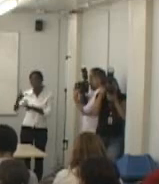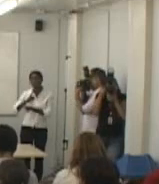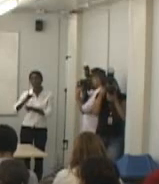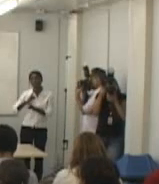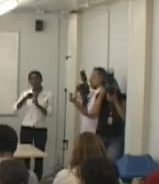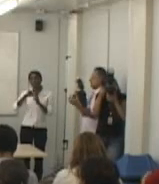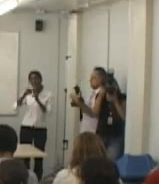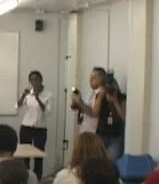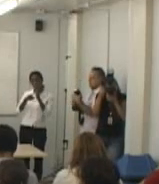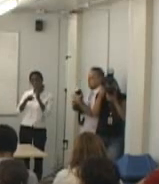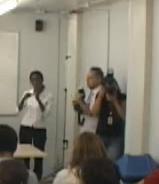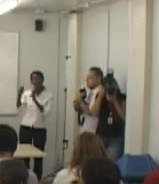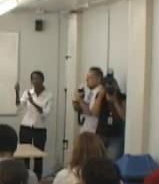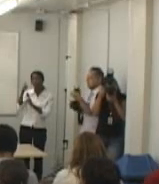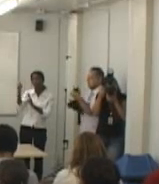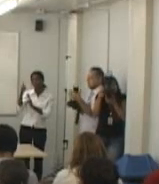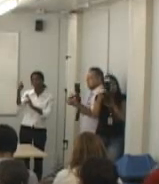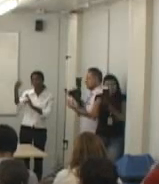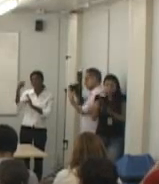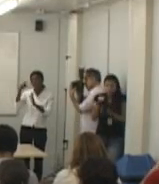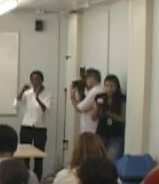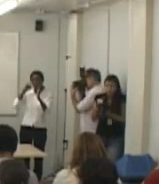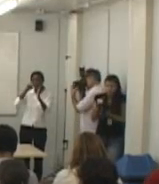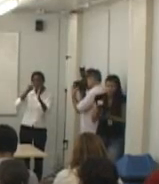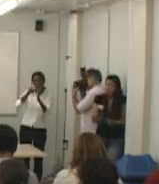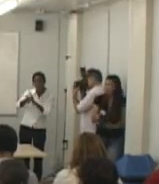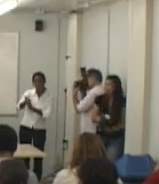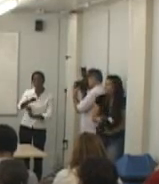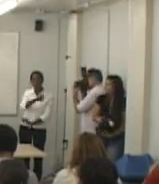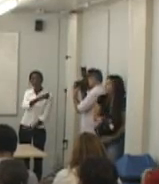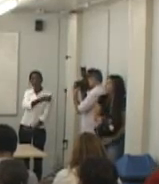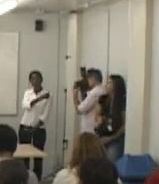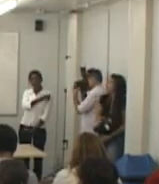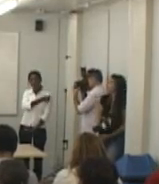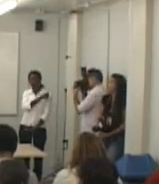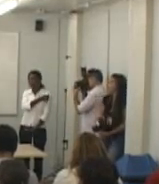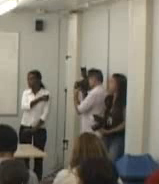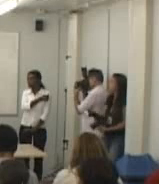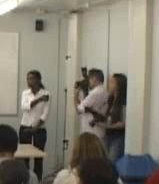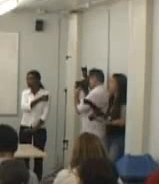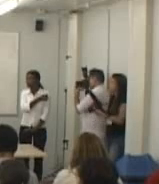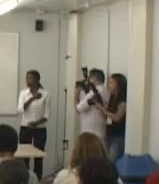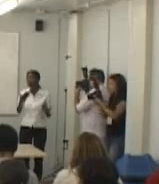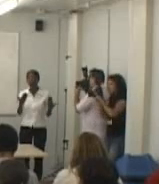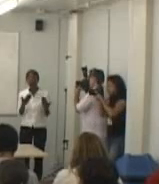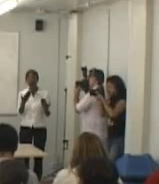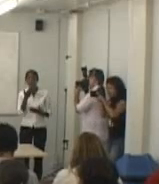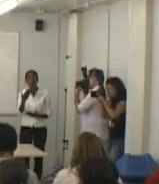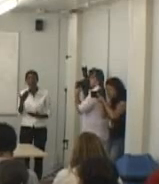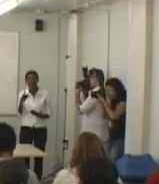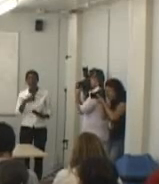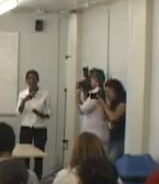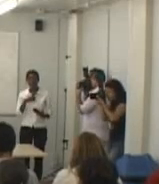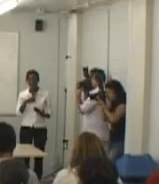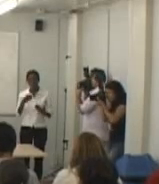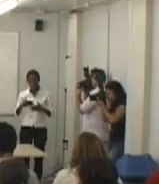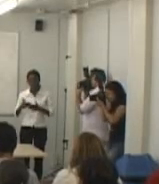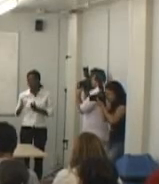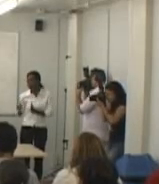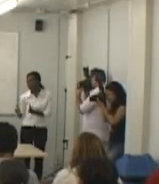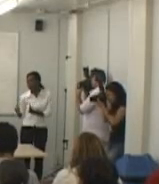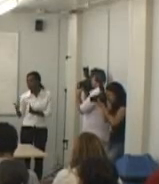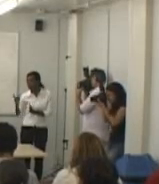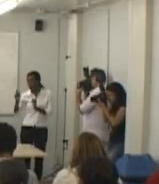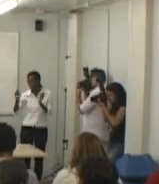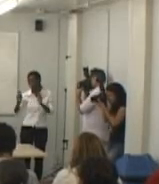tá primeiro bloco Serão três perguntas estud Ant eu peço a vocês tá que a gente hoje não tem as caixinhas mas vocês podem